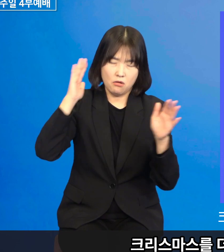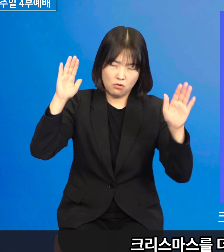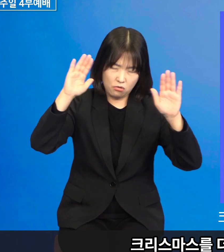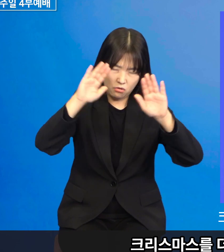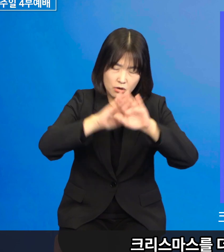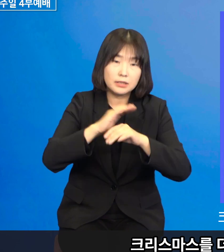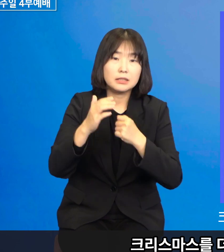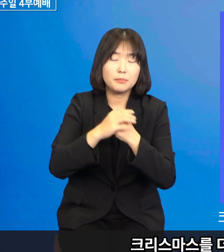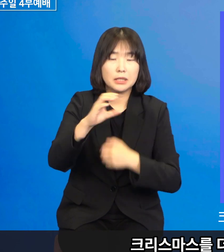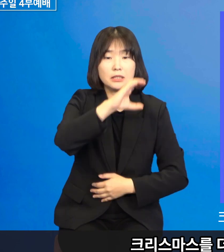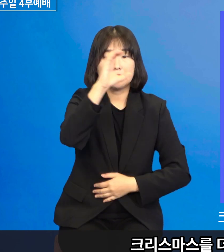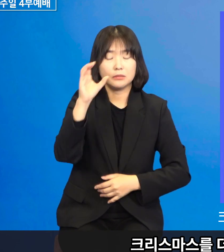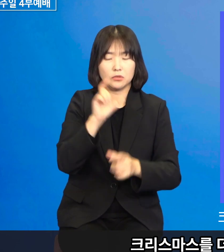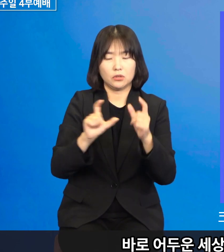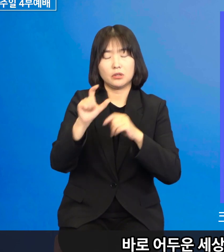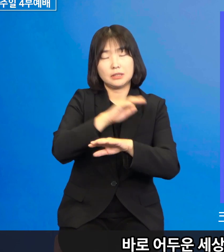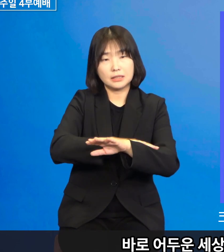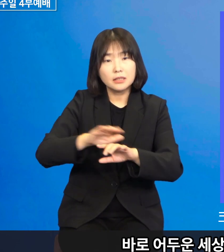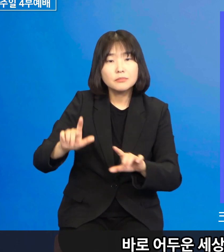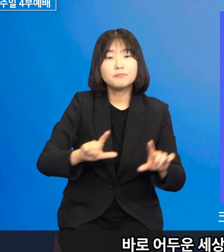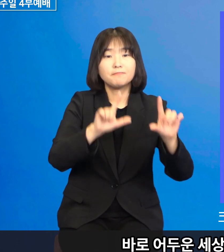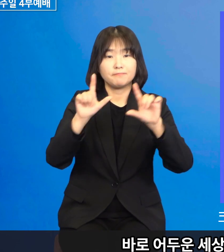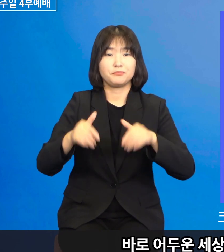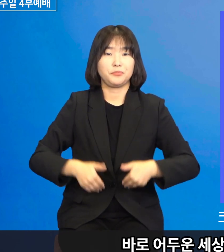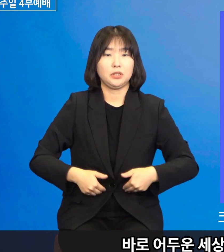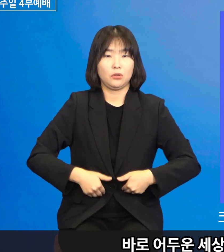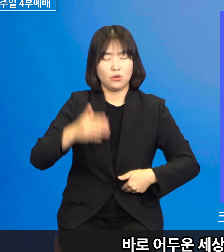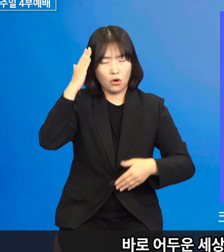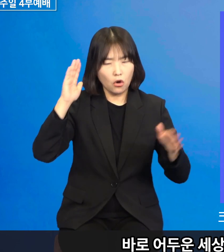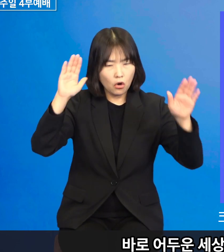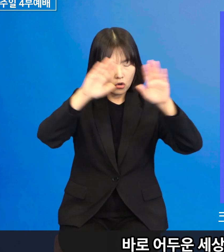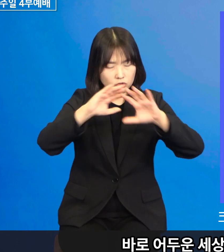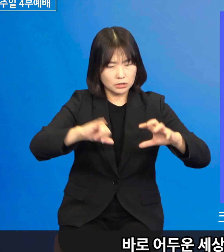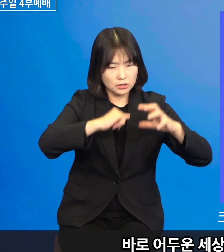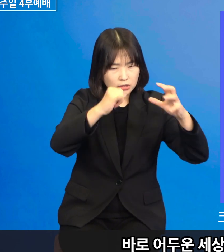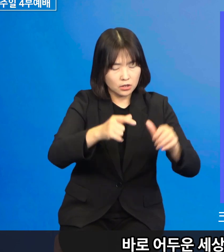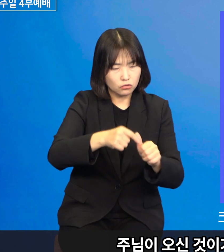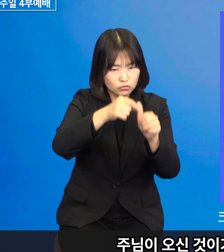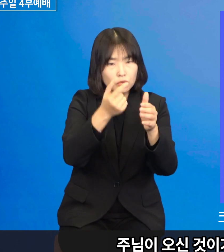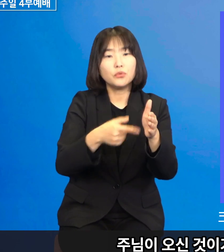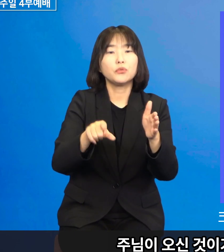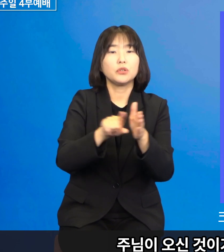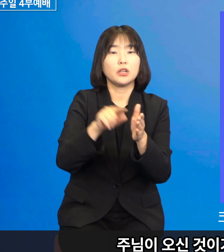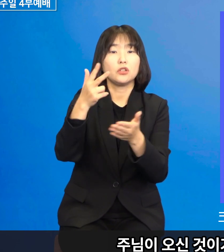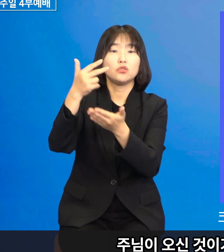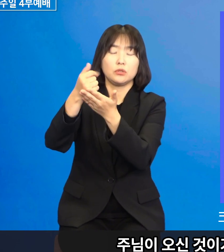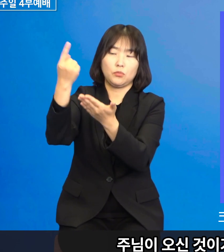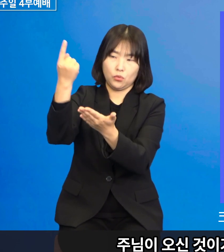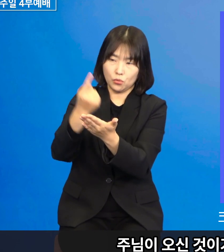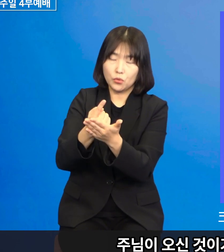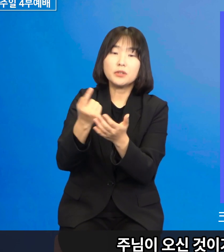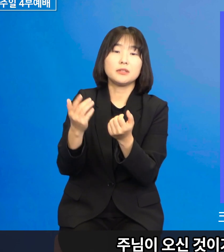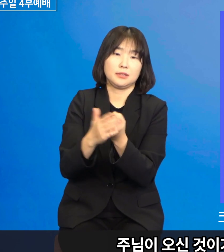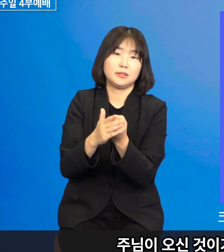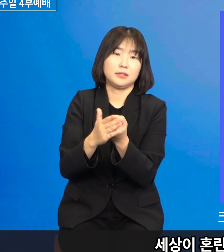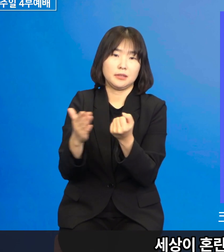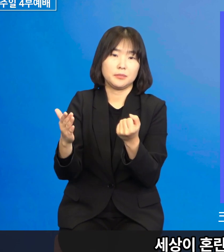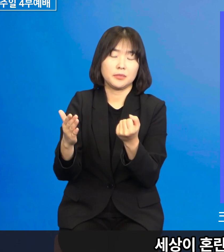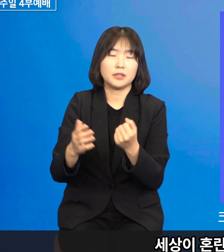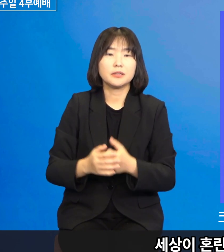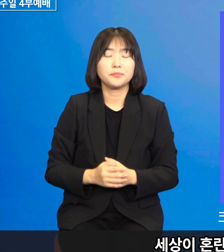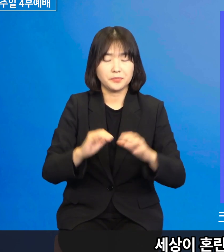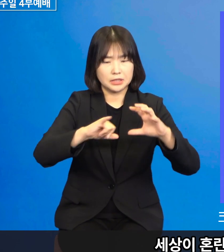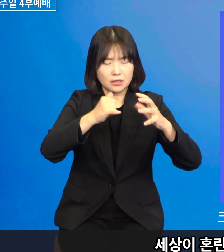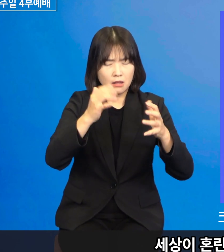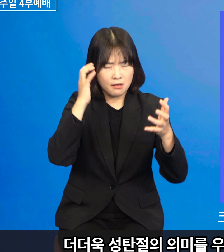크리스마스를 더 잘 보내야 됩니다. 바로 어두운 세상을 구원하시기 위해 주님이 오신 것이기 때문에 그렇습니다.